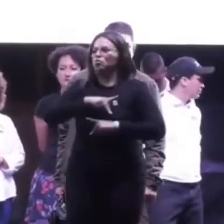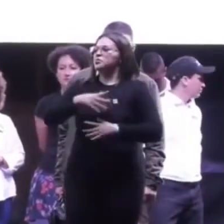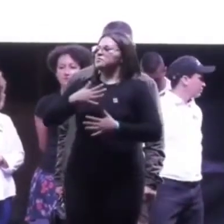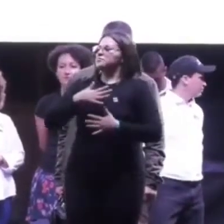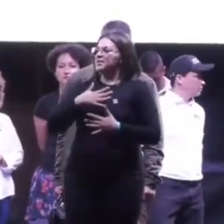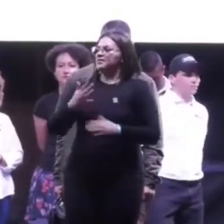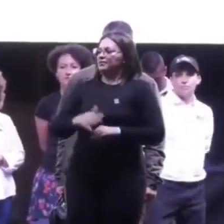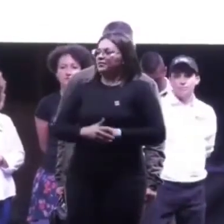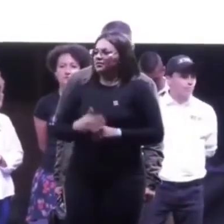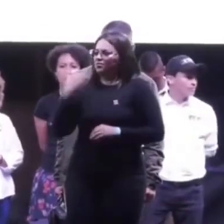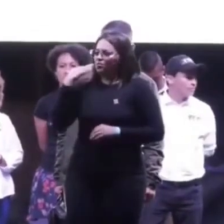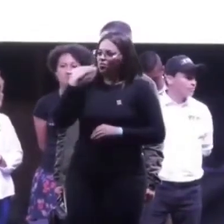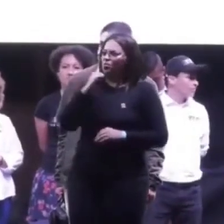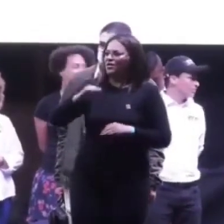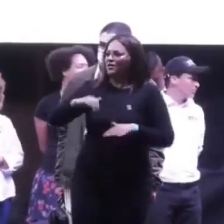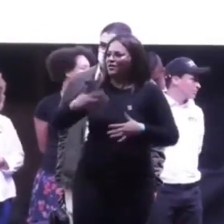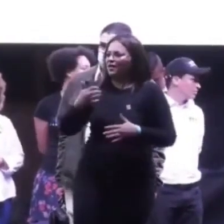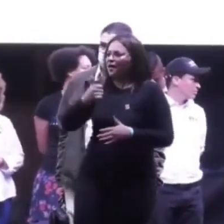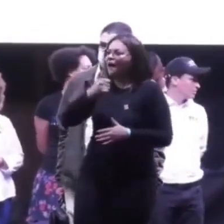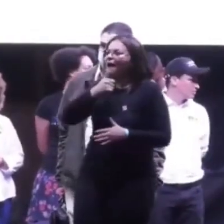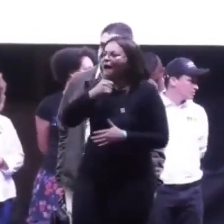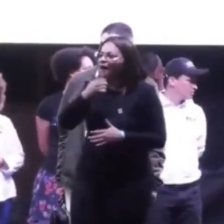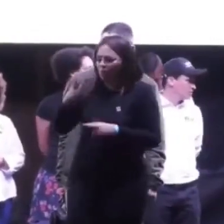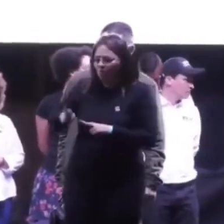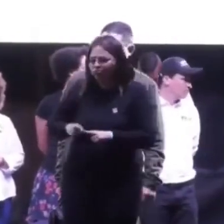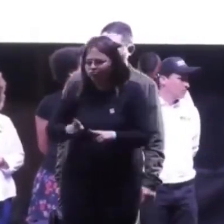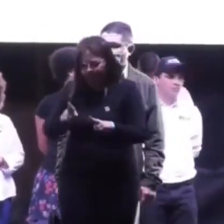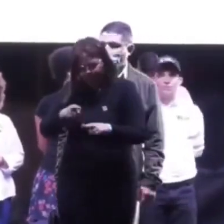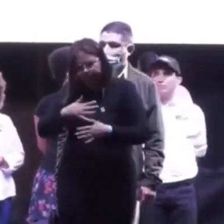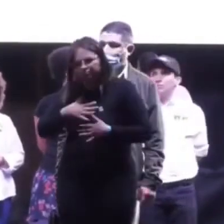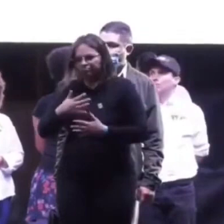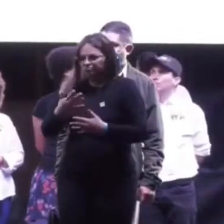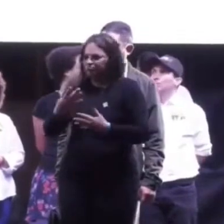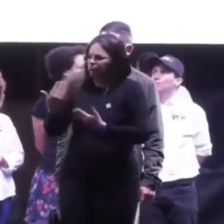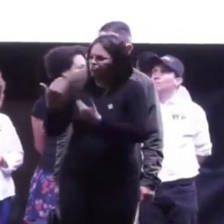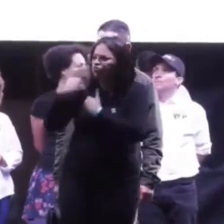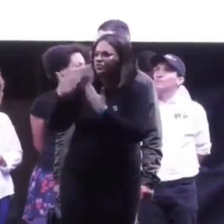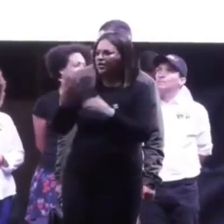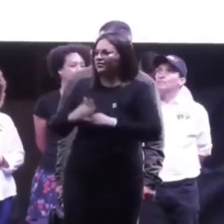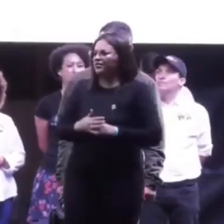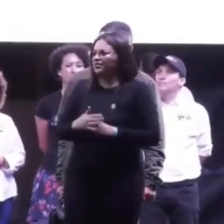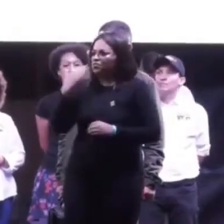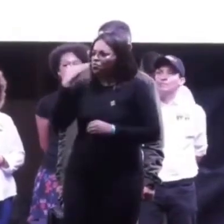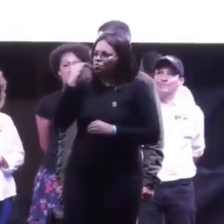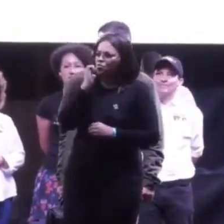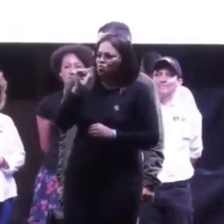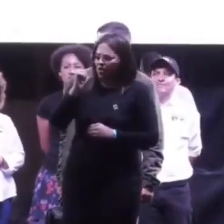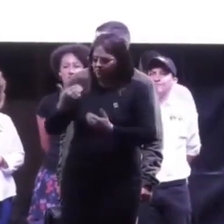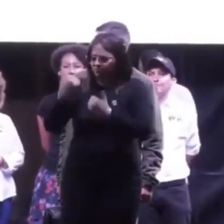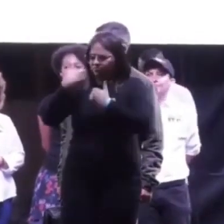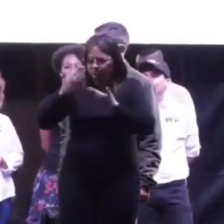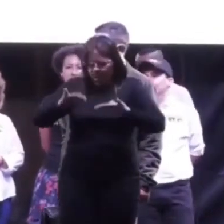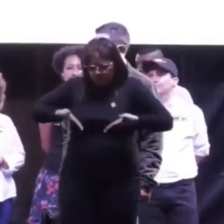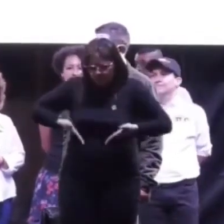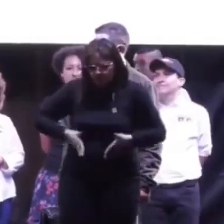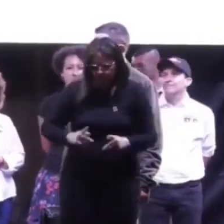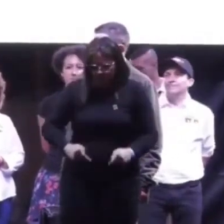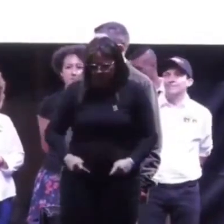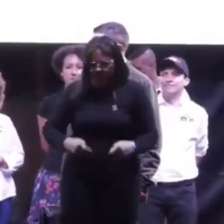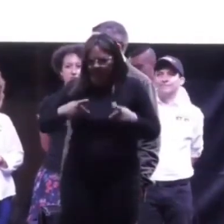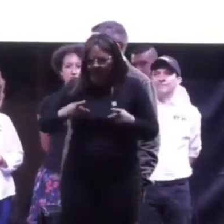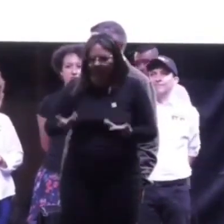tanto responsable socialmente de la reproducción de la vida,